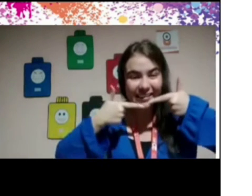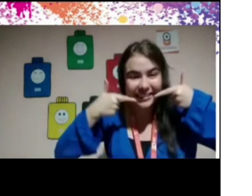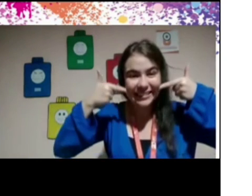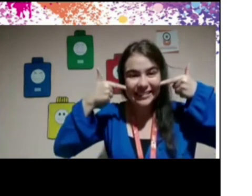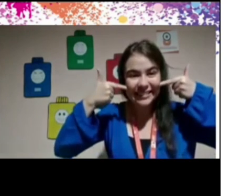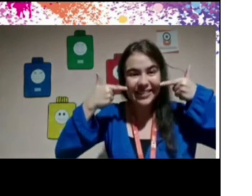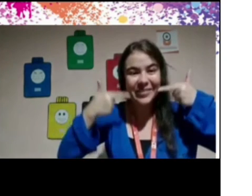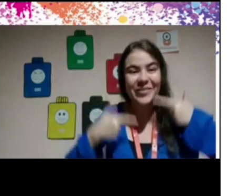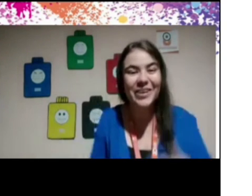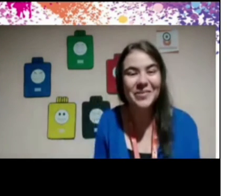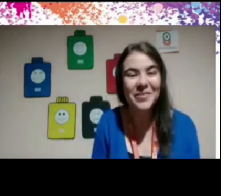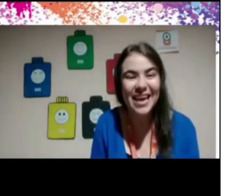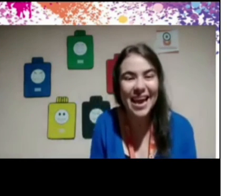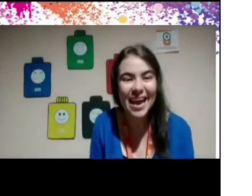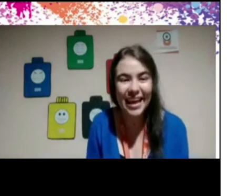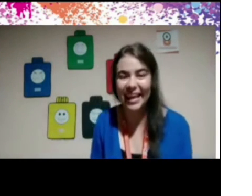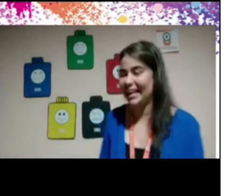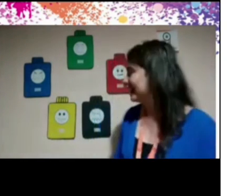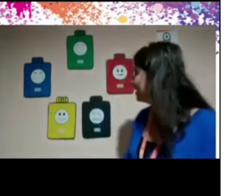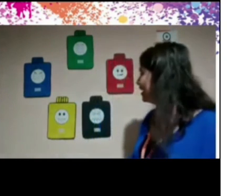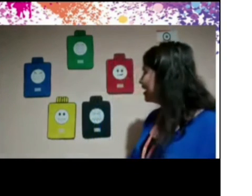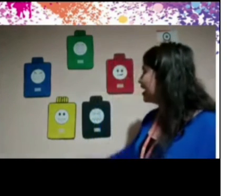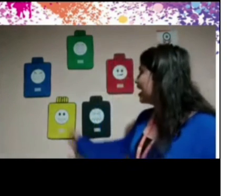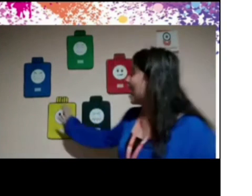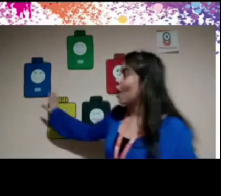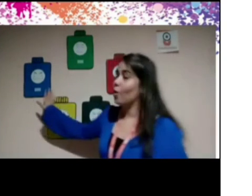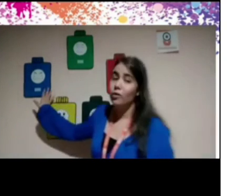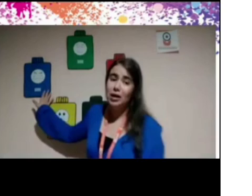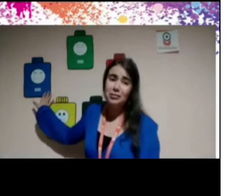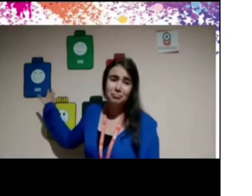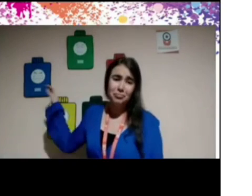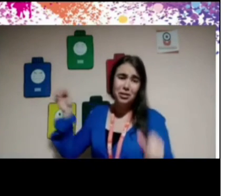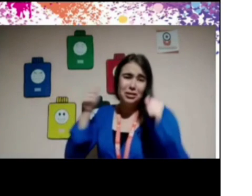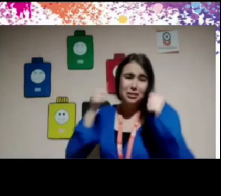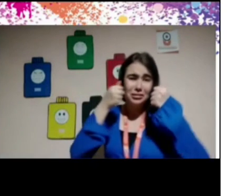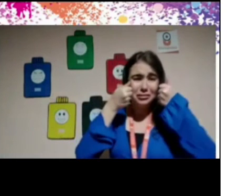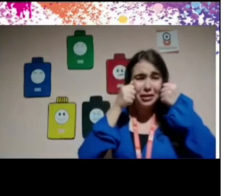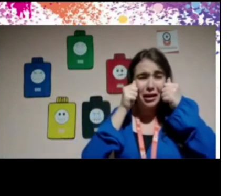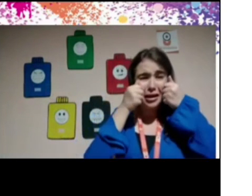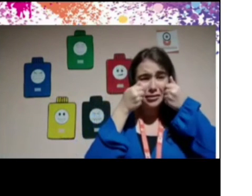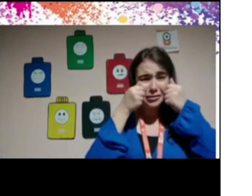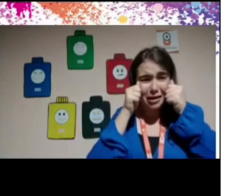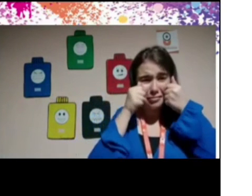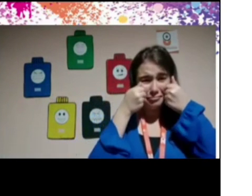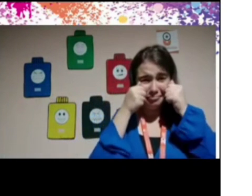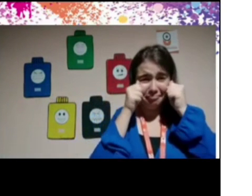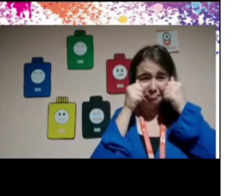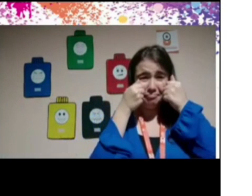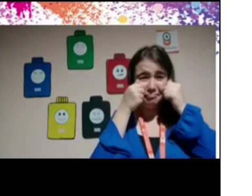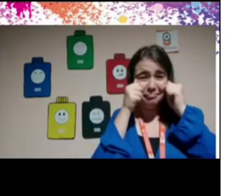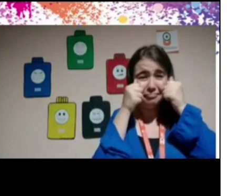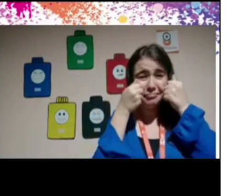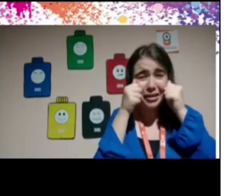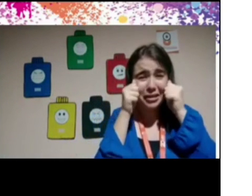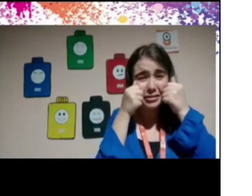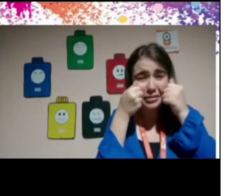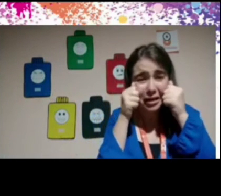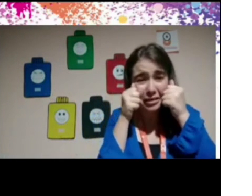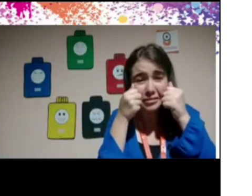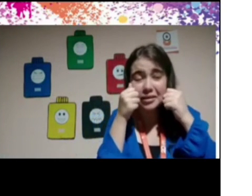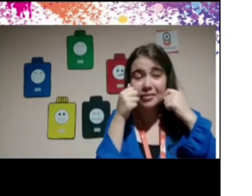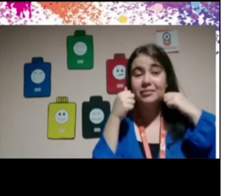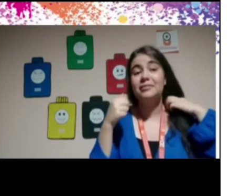Alegría. Muy bien. Ahora tristeza.